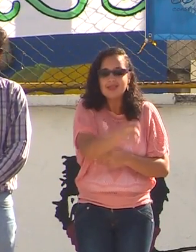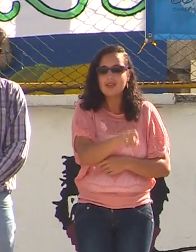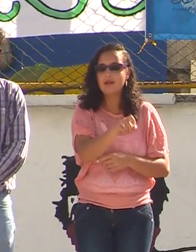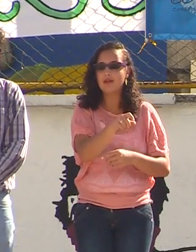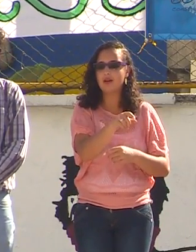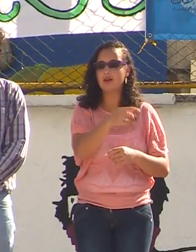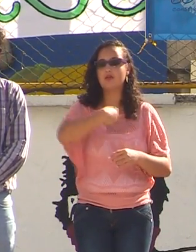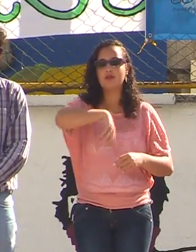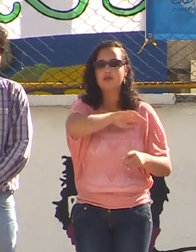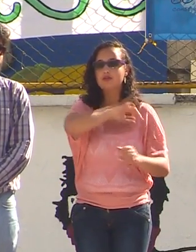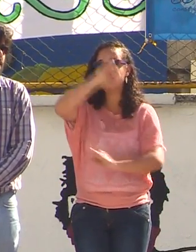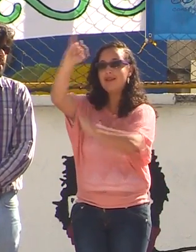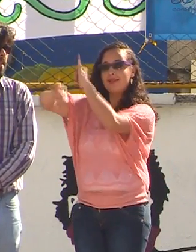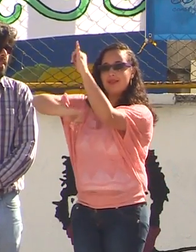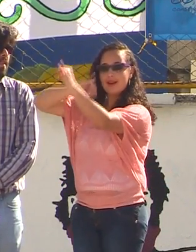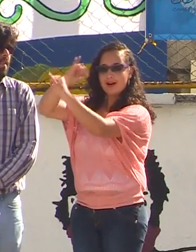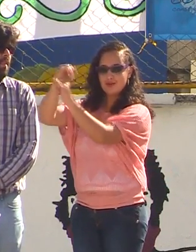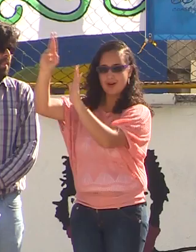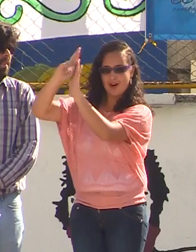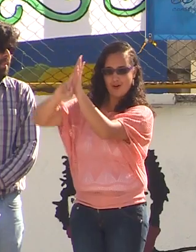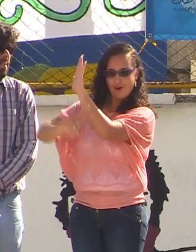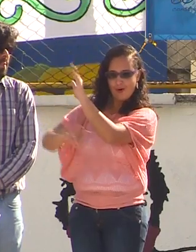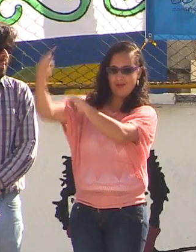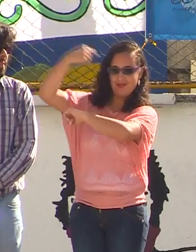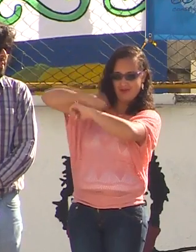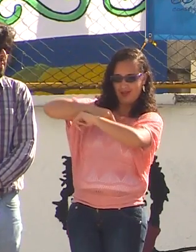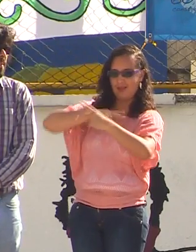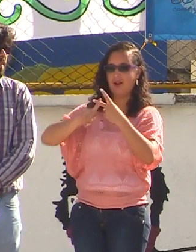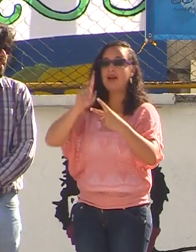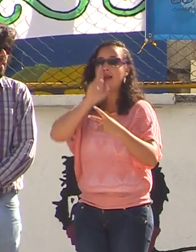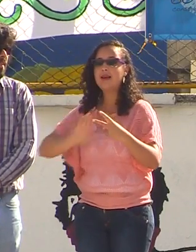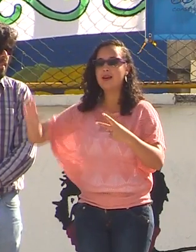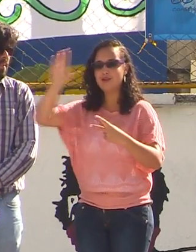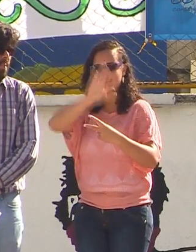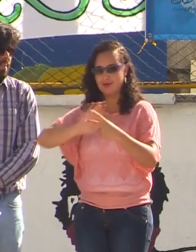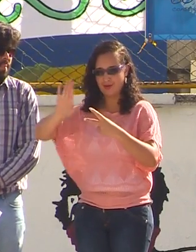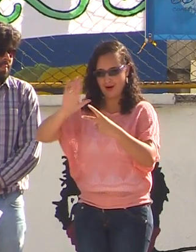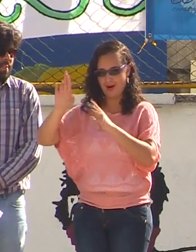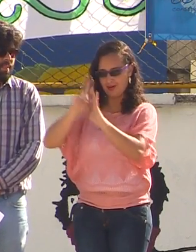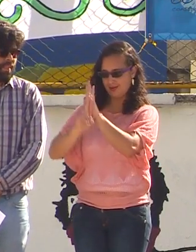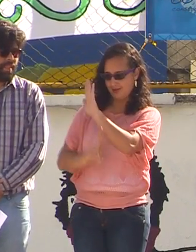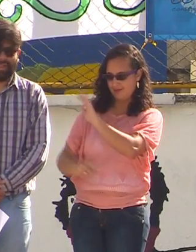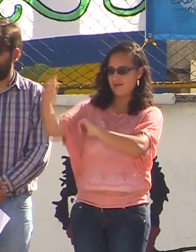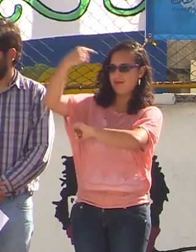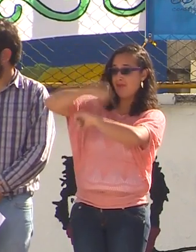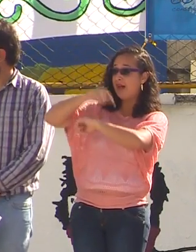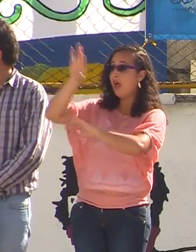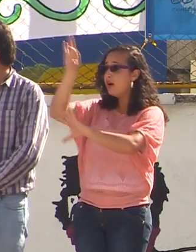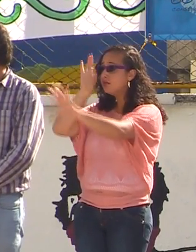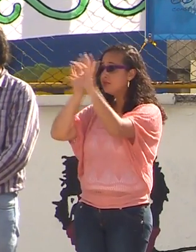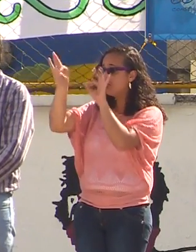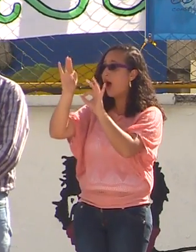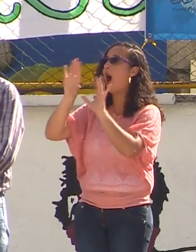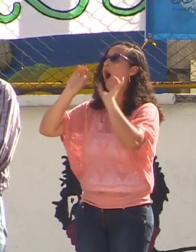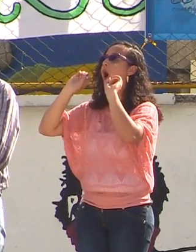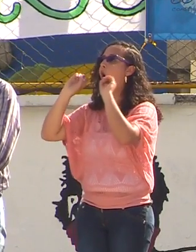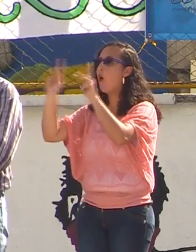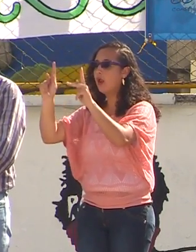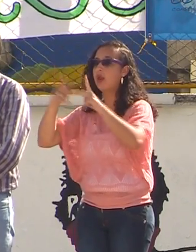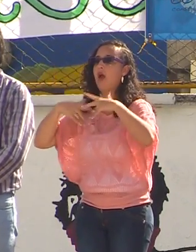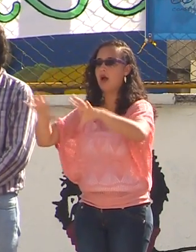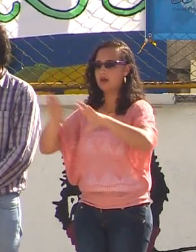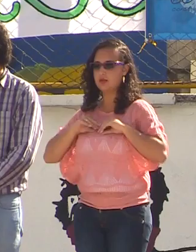normas internacionales y nacionales que establecen los principios y buena práctica sobre